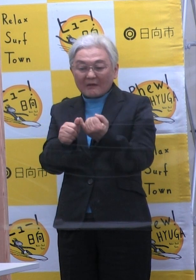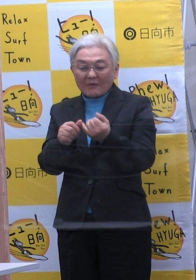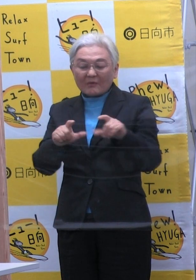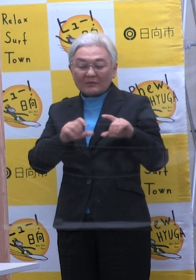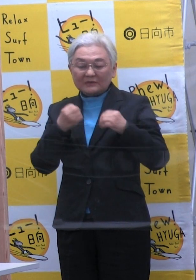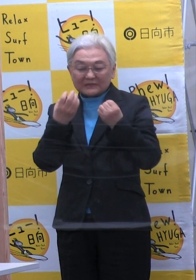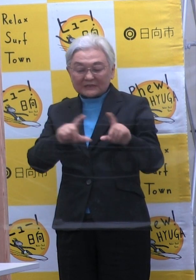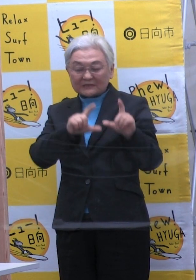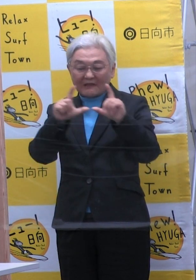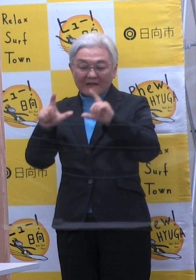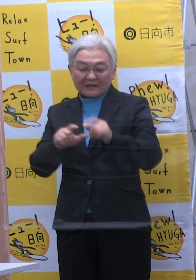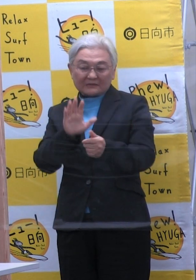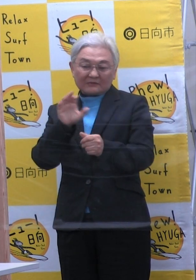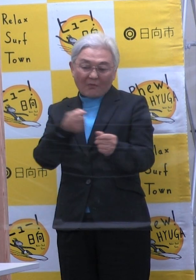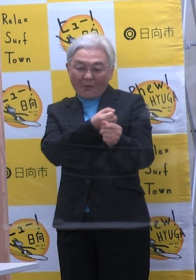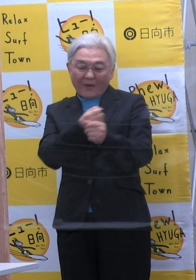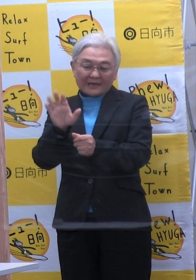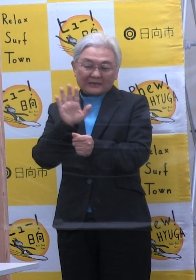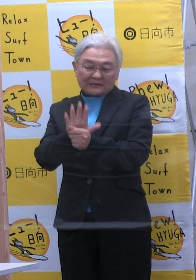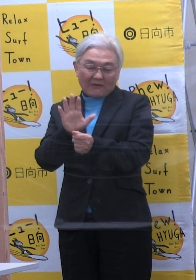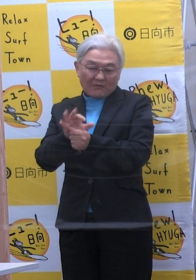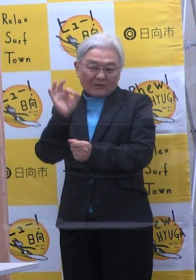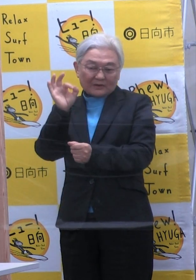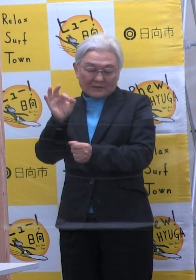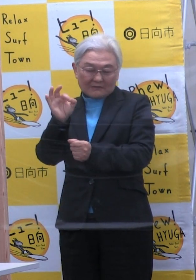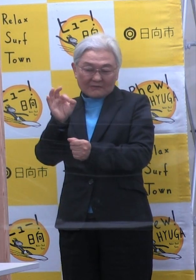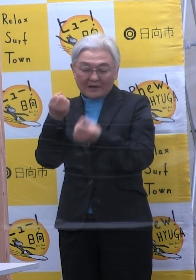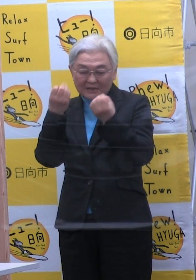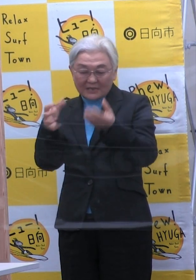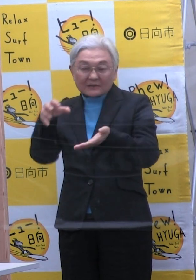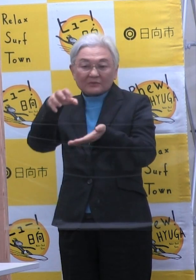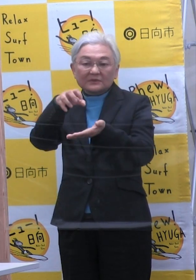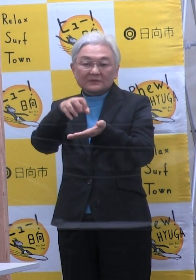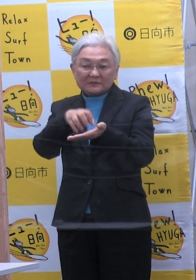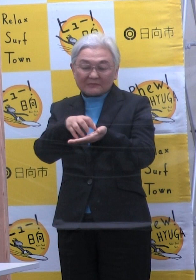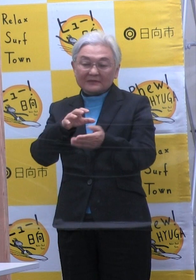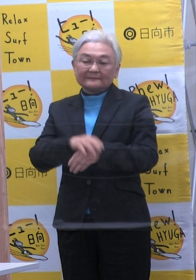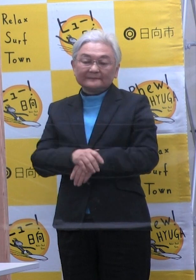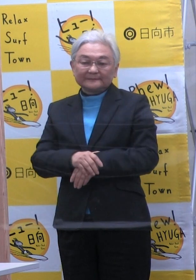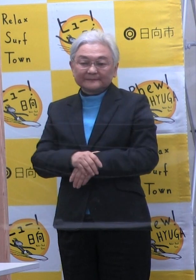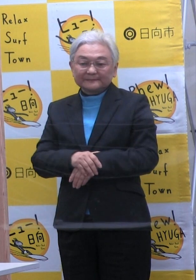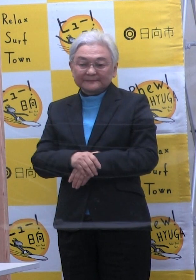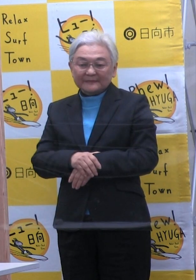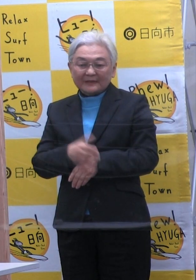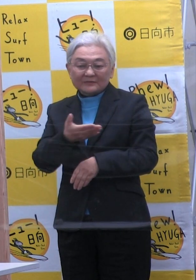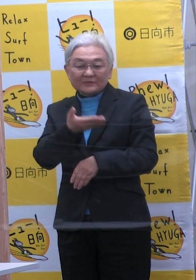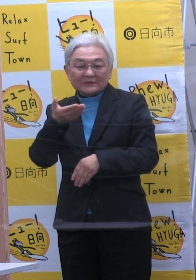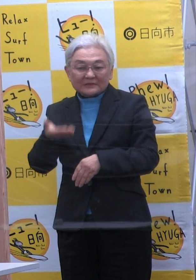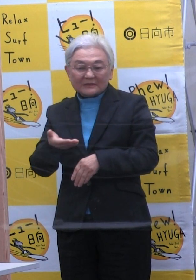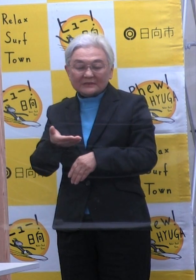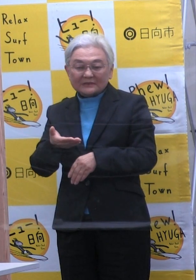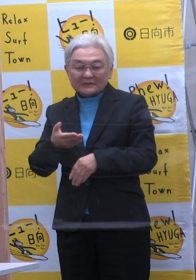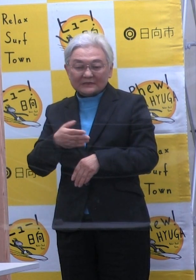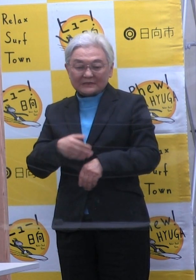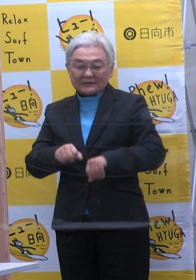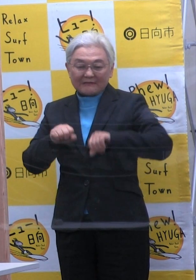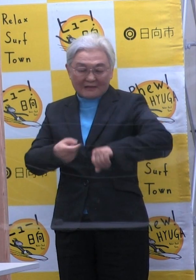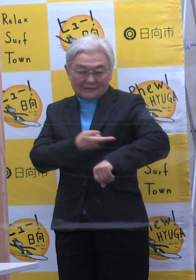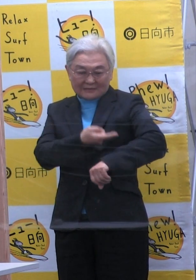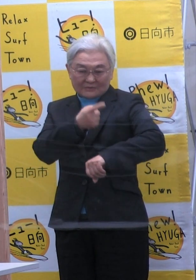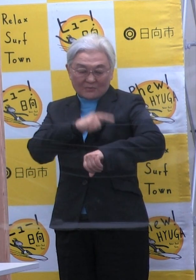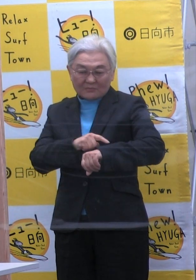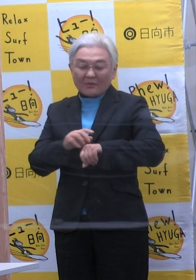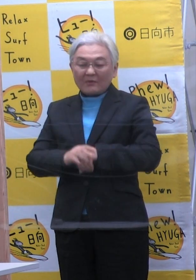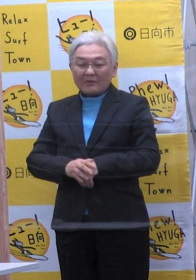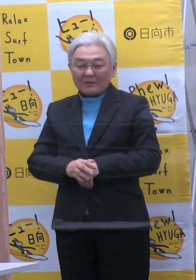活応援事業補助金を新たに創設をします。次に活力を生み出すにぎわい